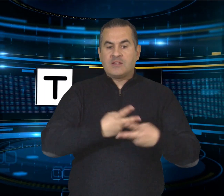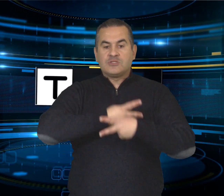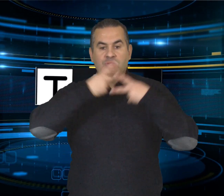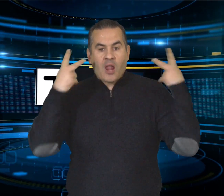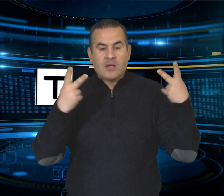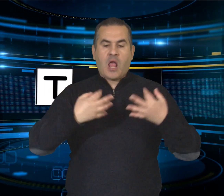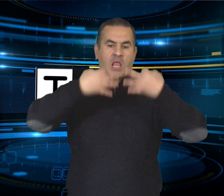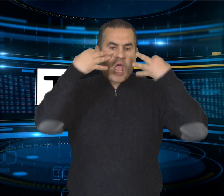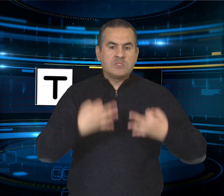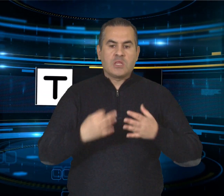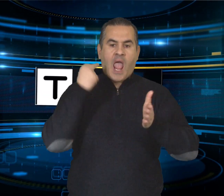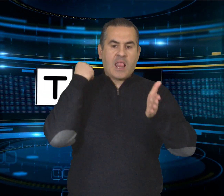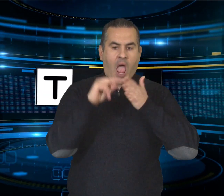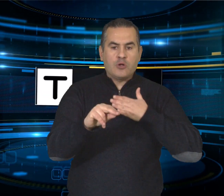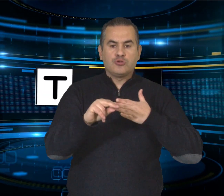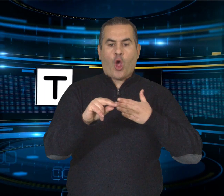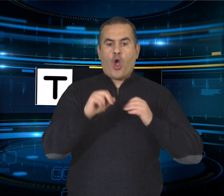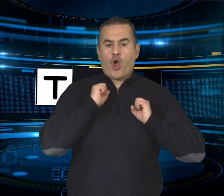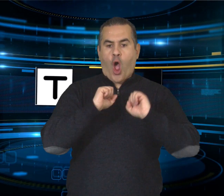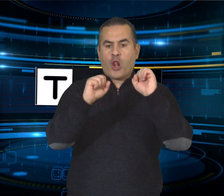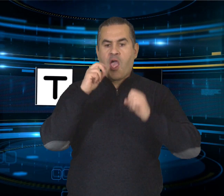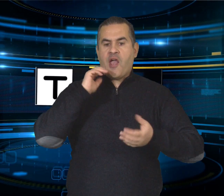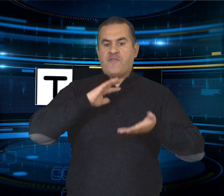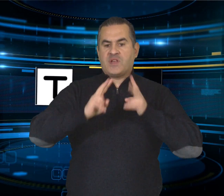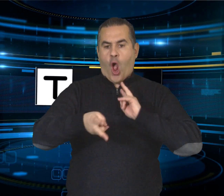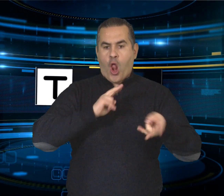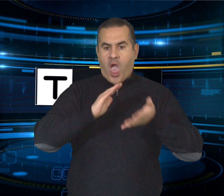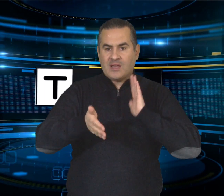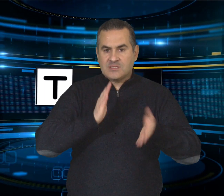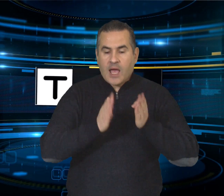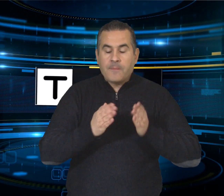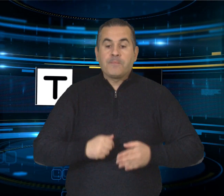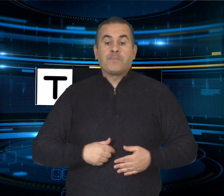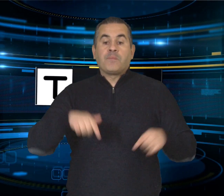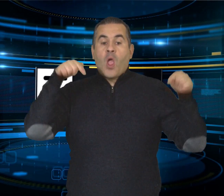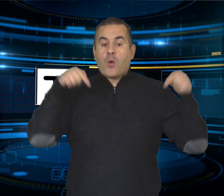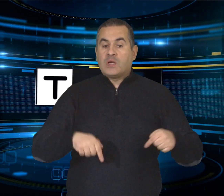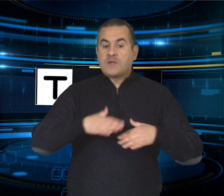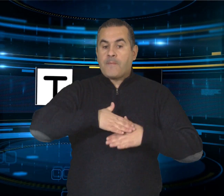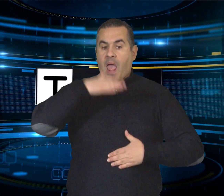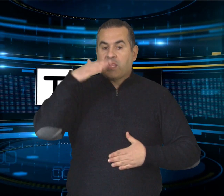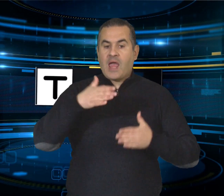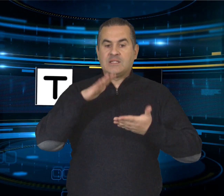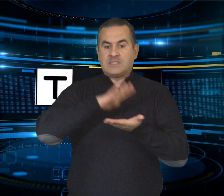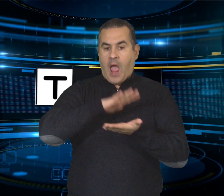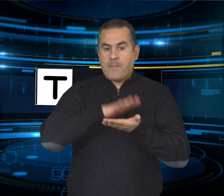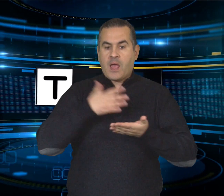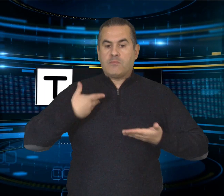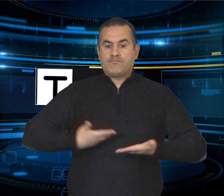di riottenere quella libertà perduta. Mariangela Gravolo, presidente di Soroop Dynasty International, ha voluto sottolineare come la